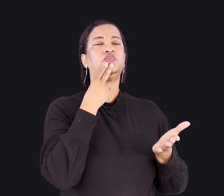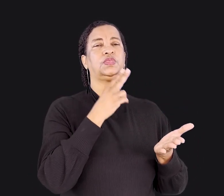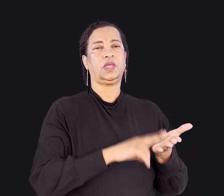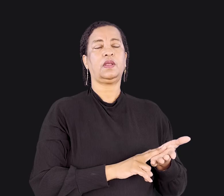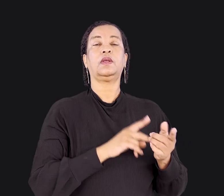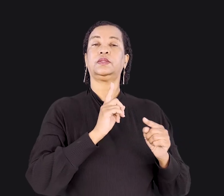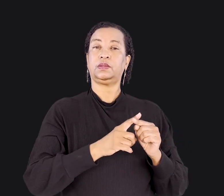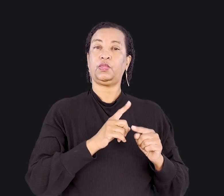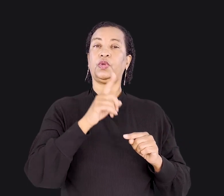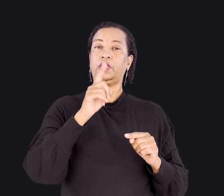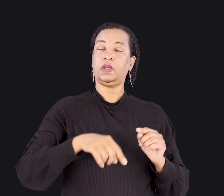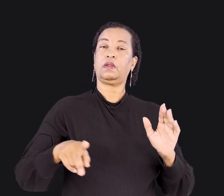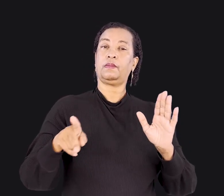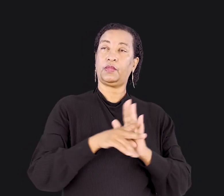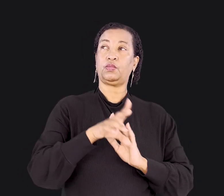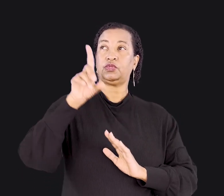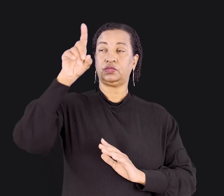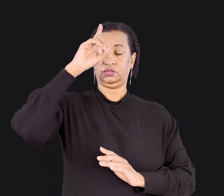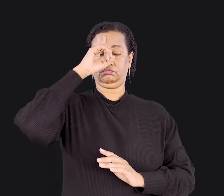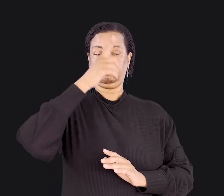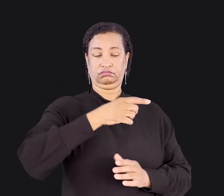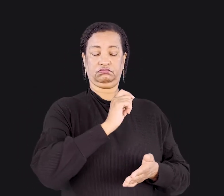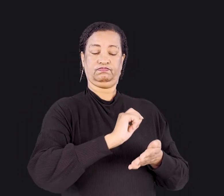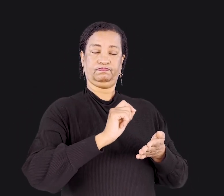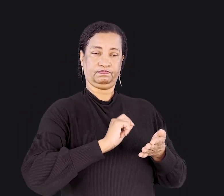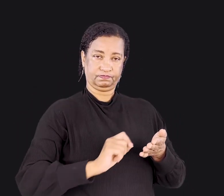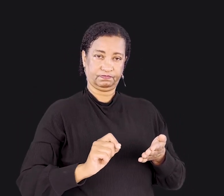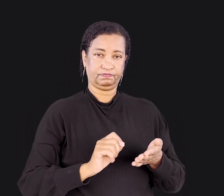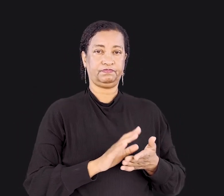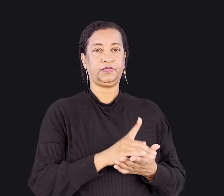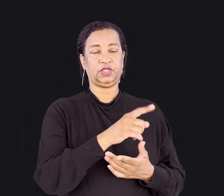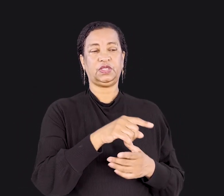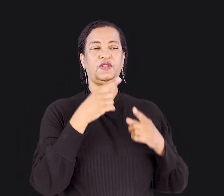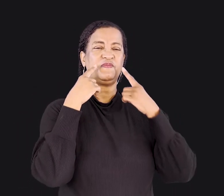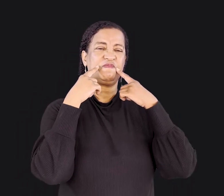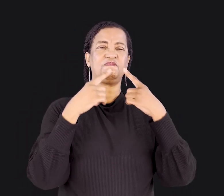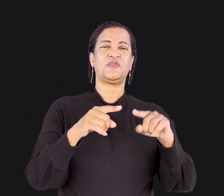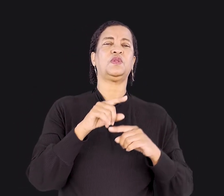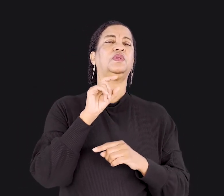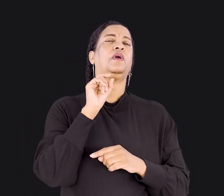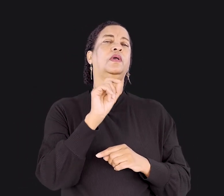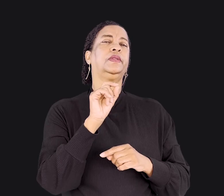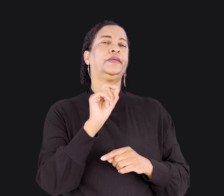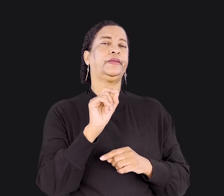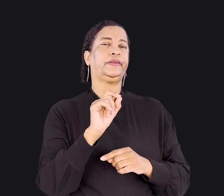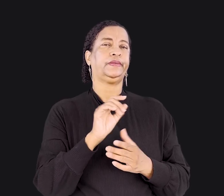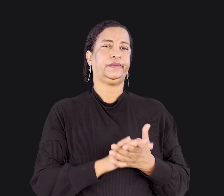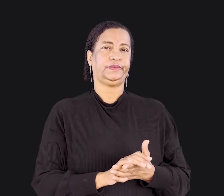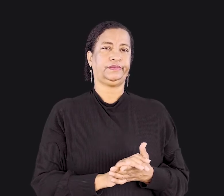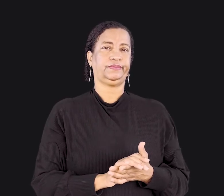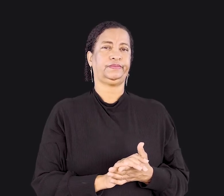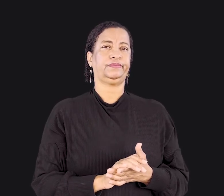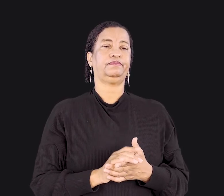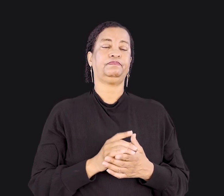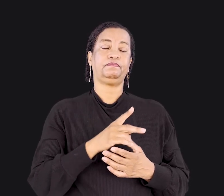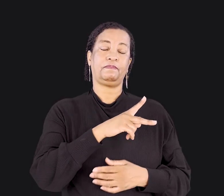porque ela era inspirada por Deus. Então eles atacaram a única coisa que conseguiram, ou seja,